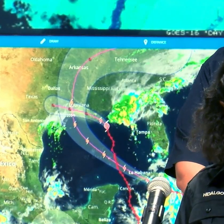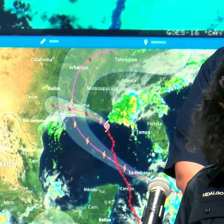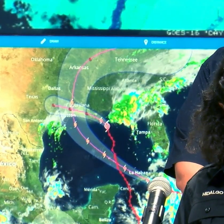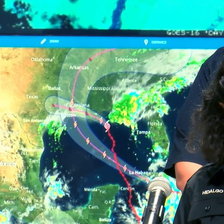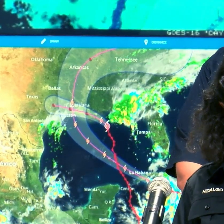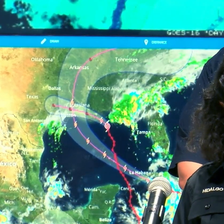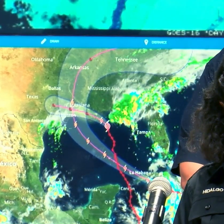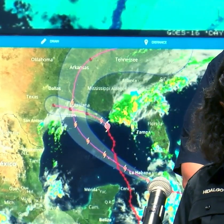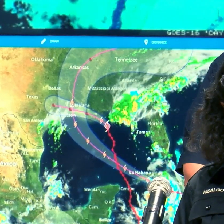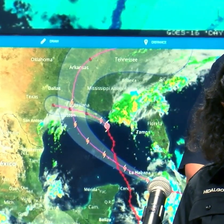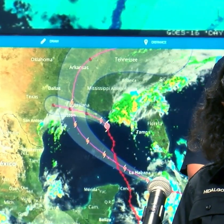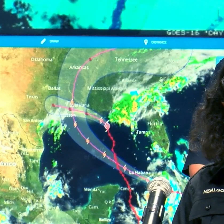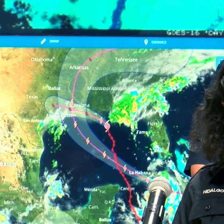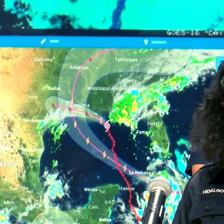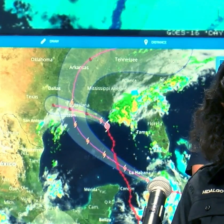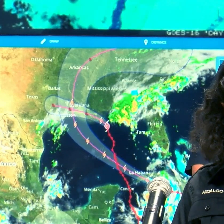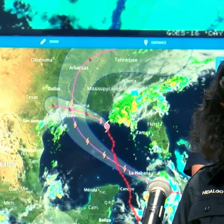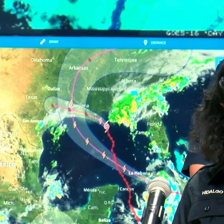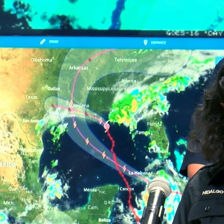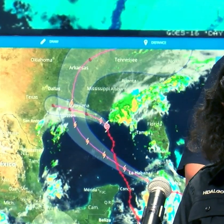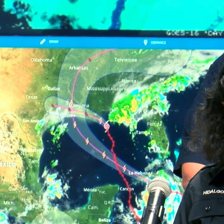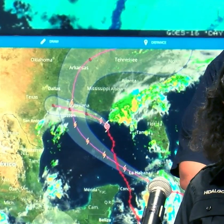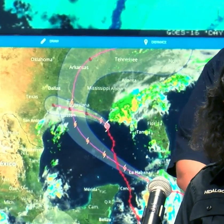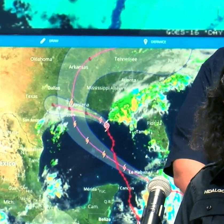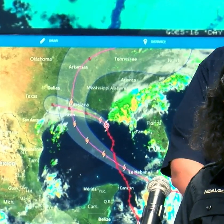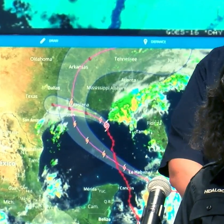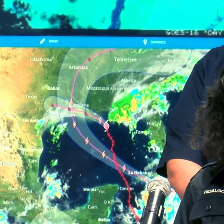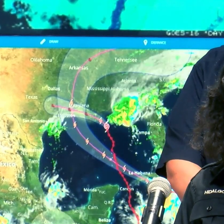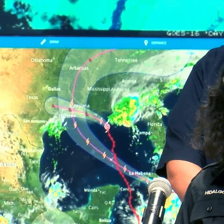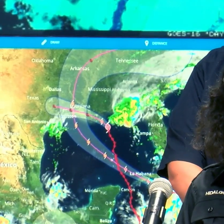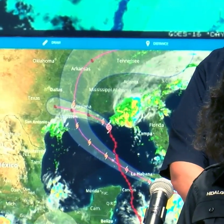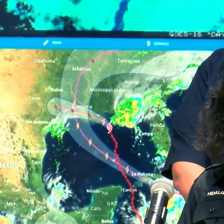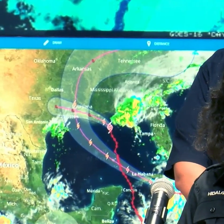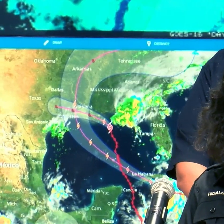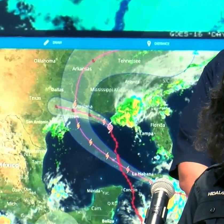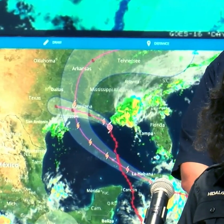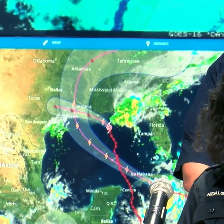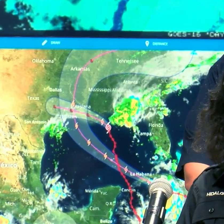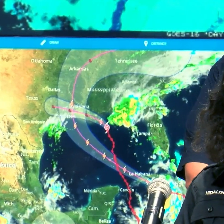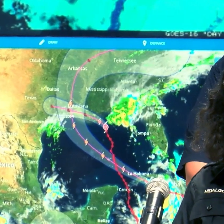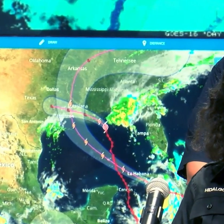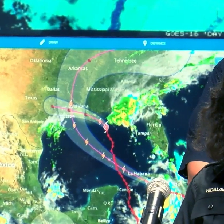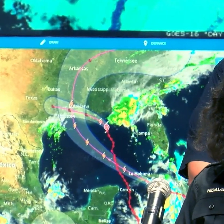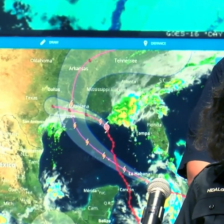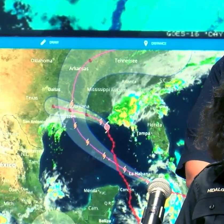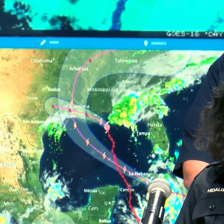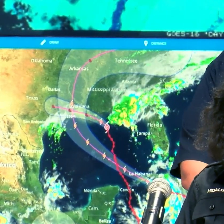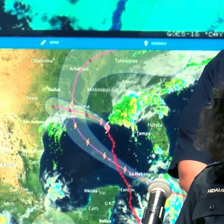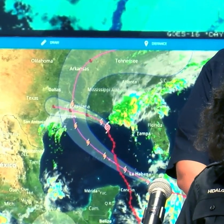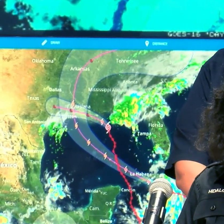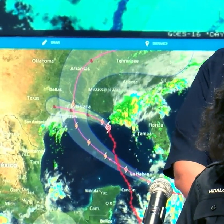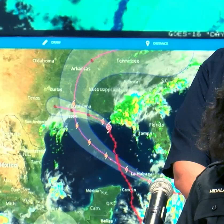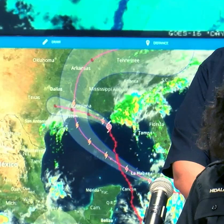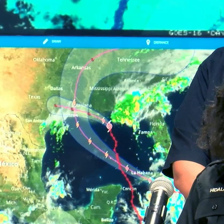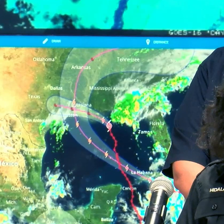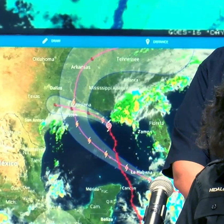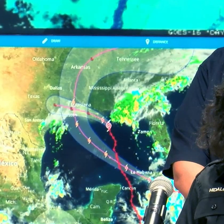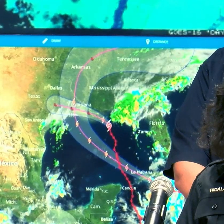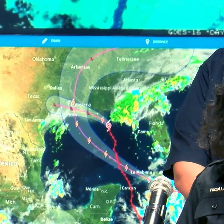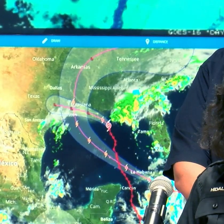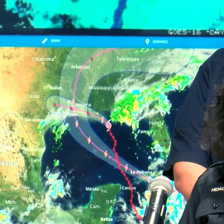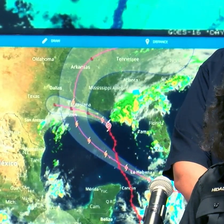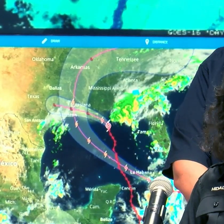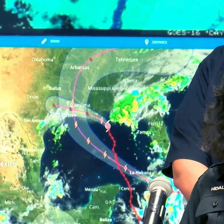en Laura. Laura se fortalecerá mañana, se convertirá en un huracán y temprano el